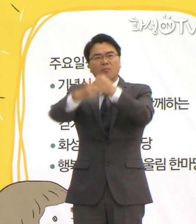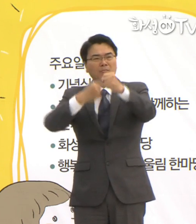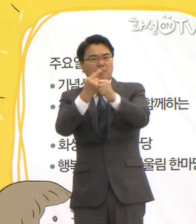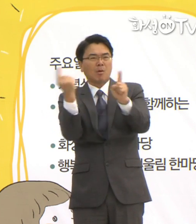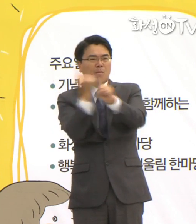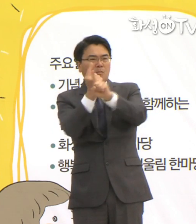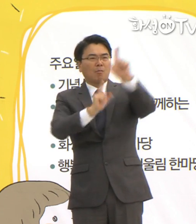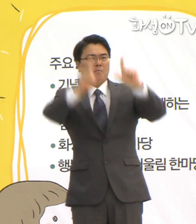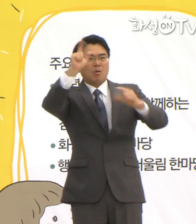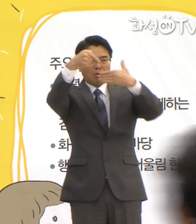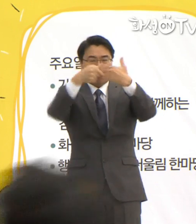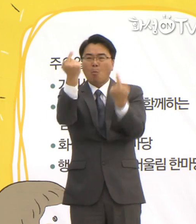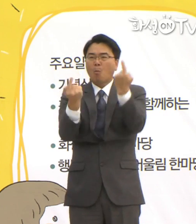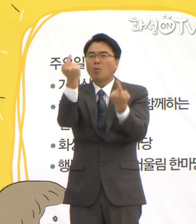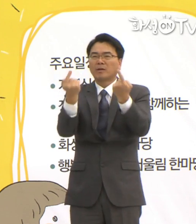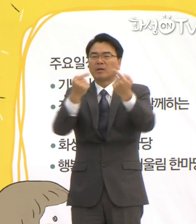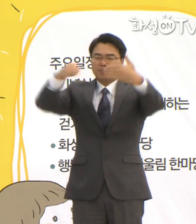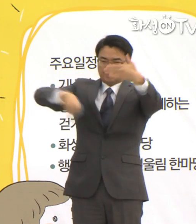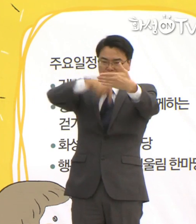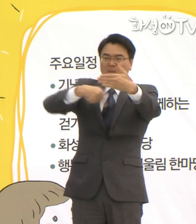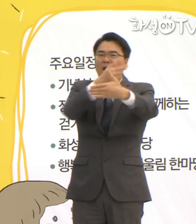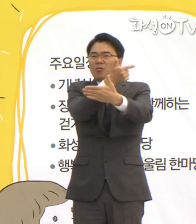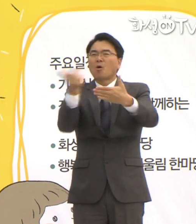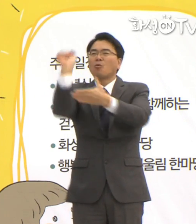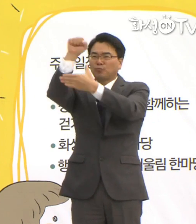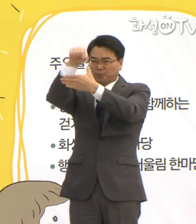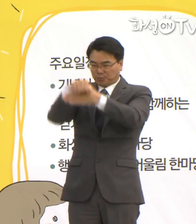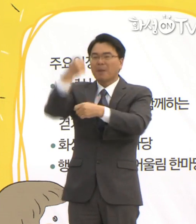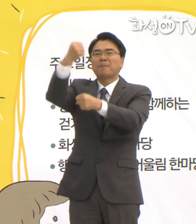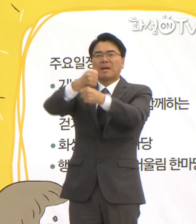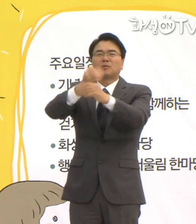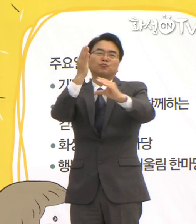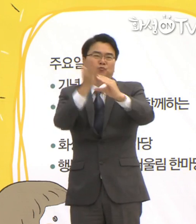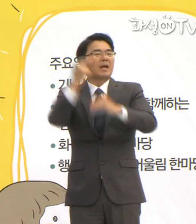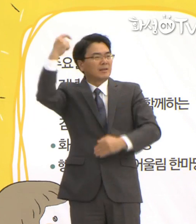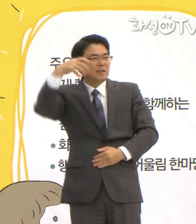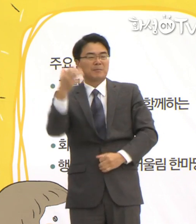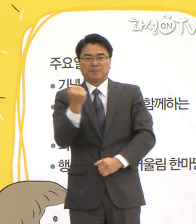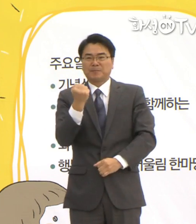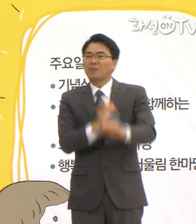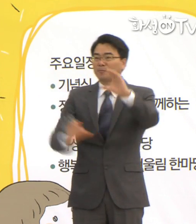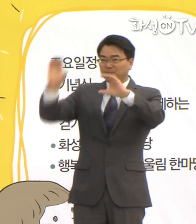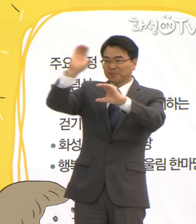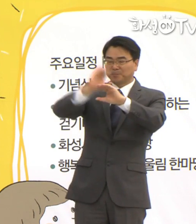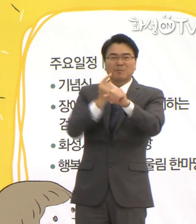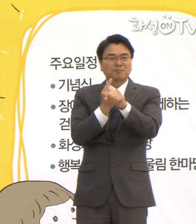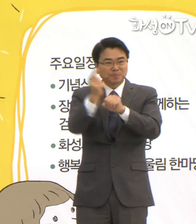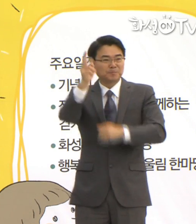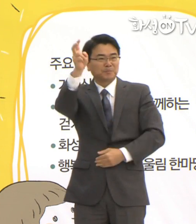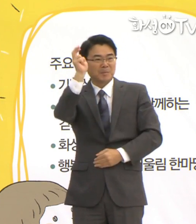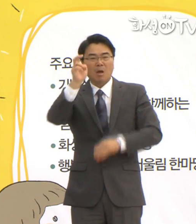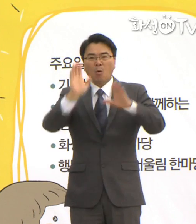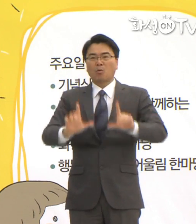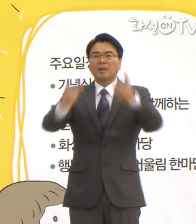위한 외형적인 부분보다는 내용면에 충실히 하고 있다는 느낌이 듭니다. 아울러 내년에는